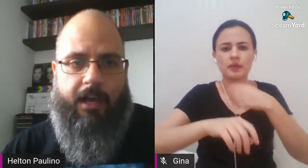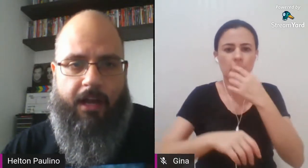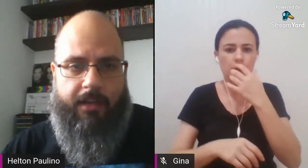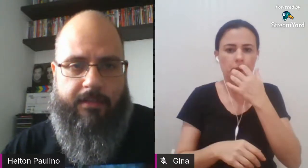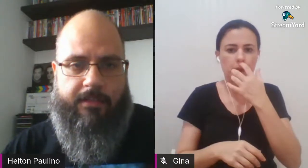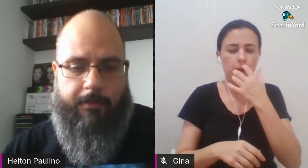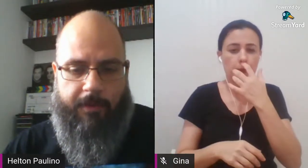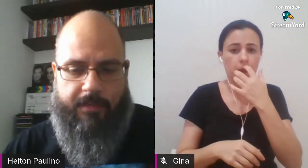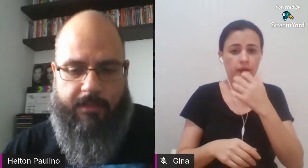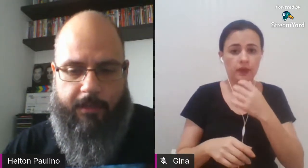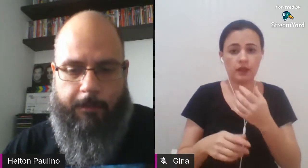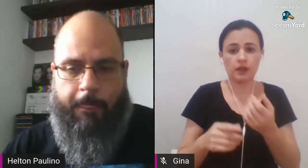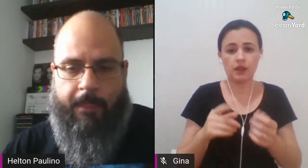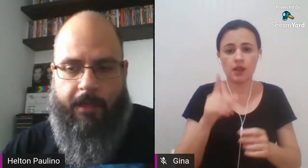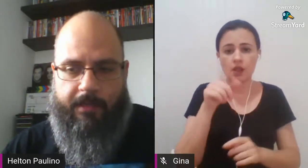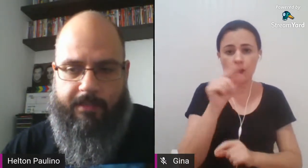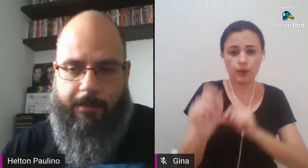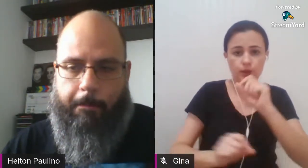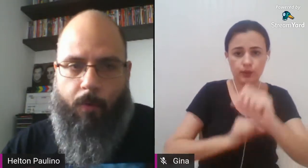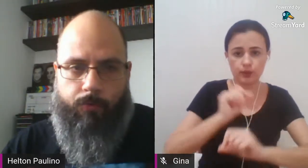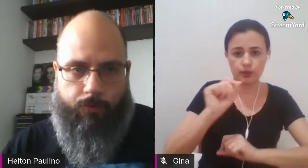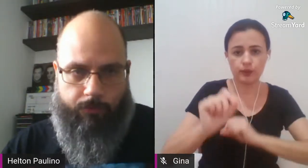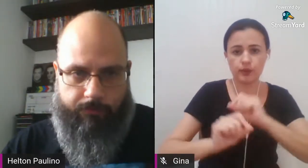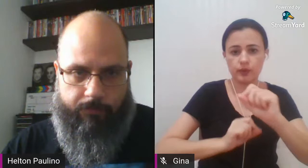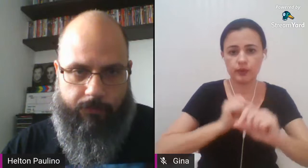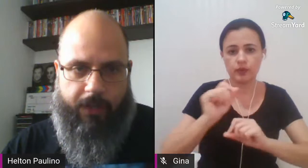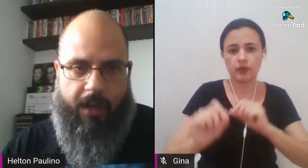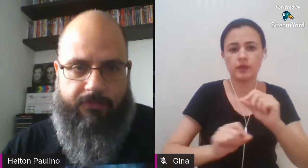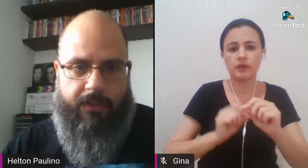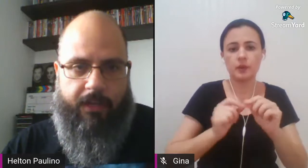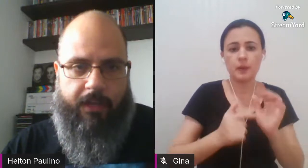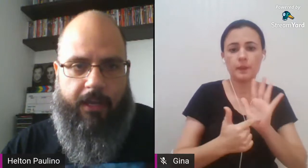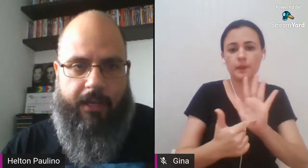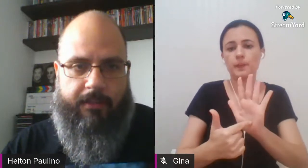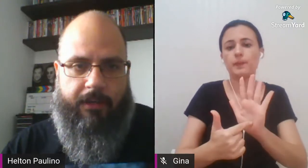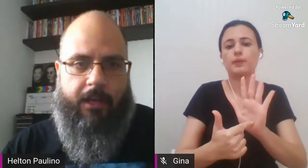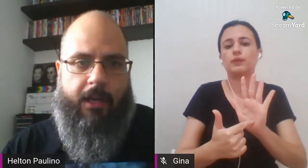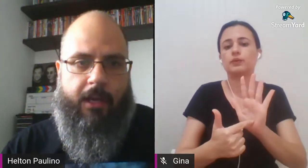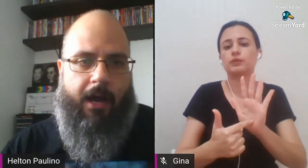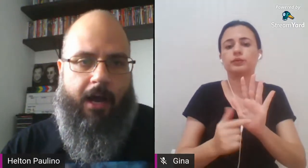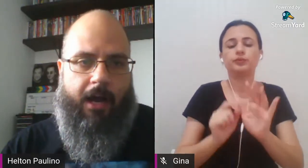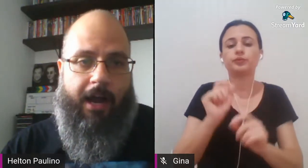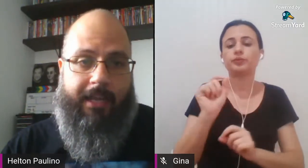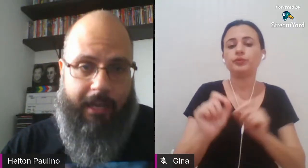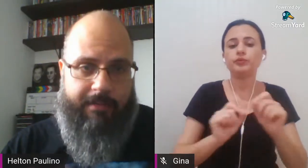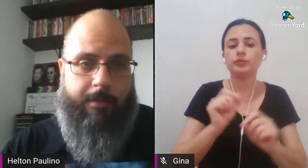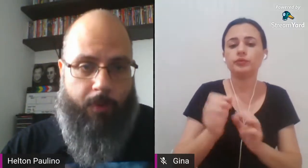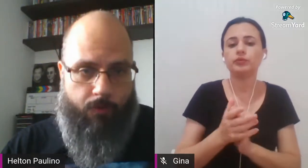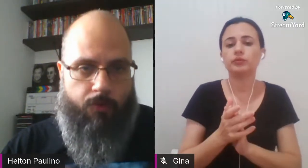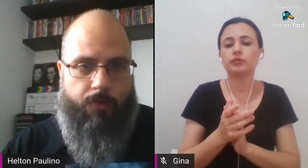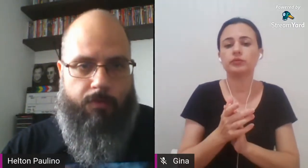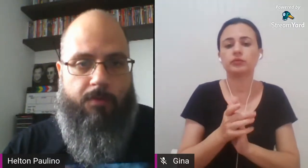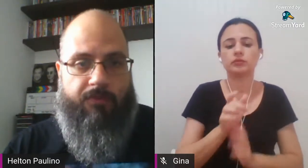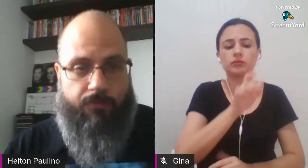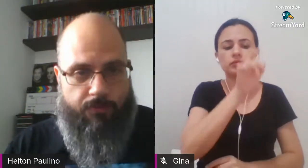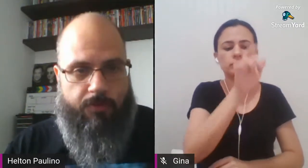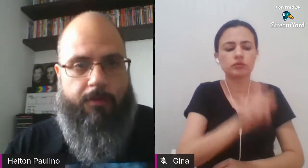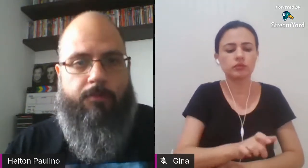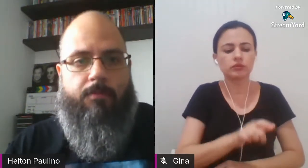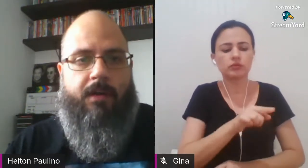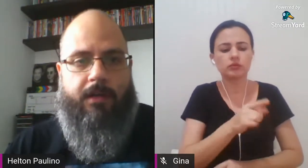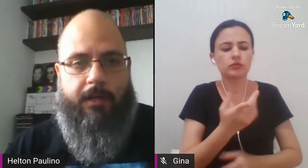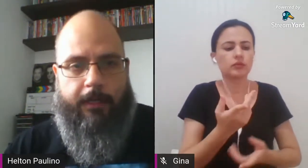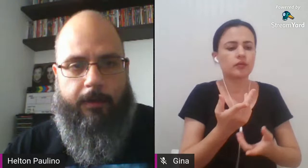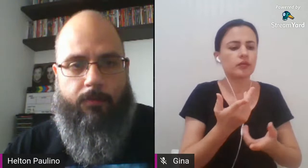que vai criar esse ponto-chave entre aqueles que procuram uma